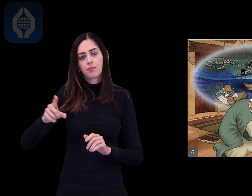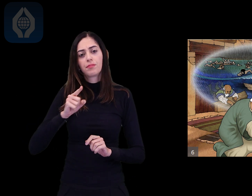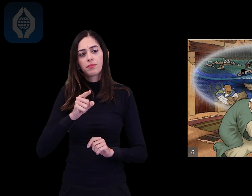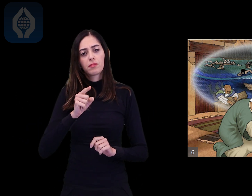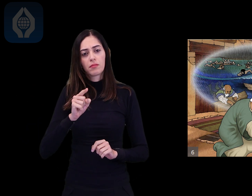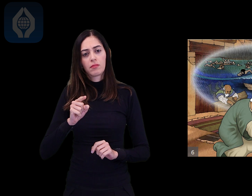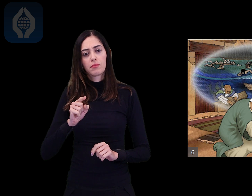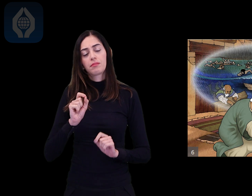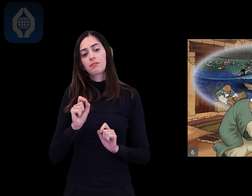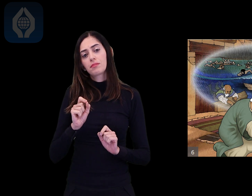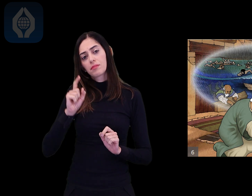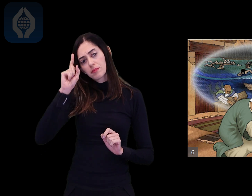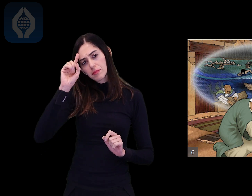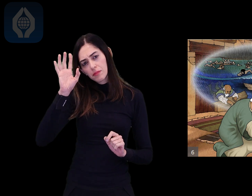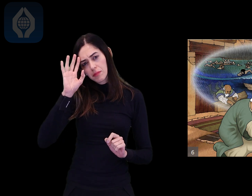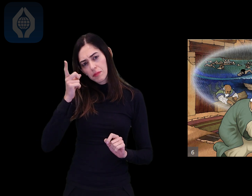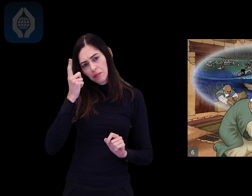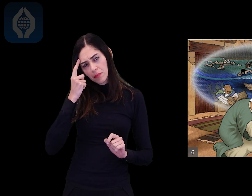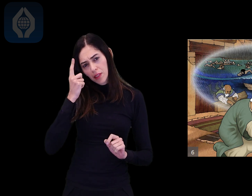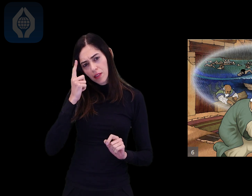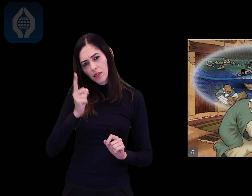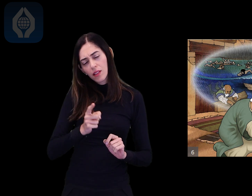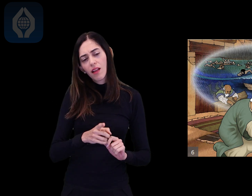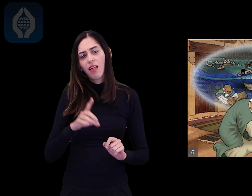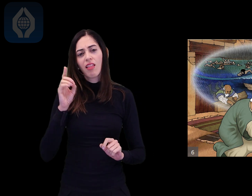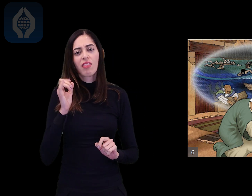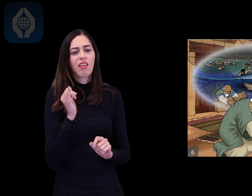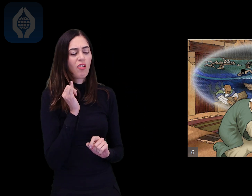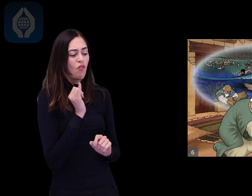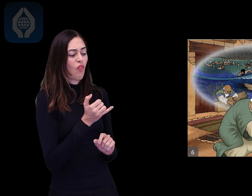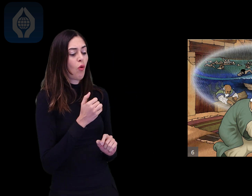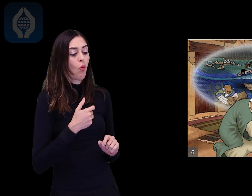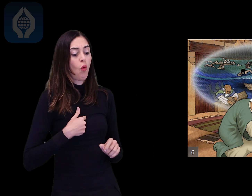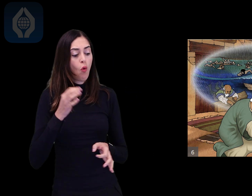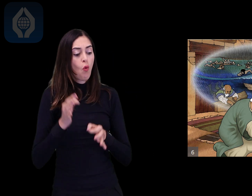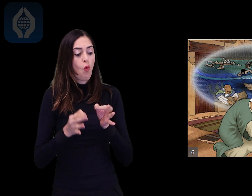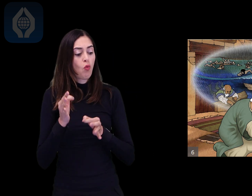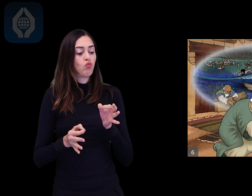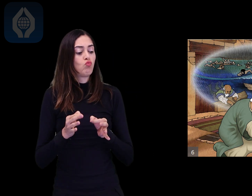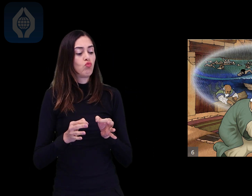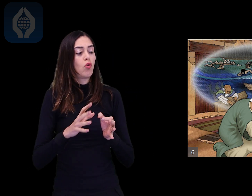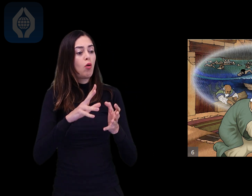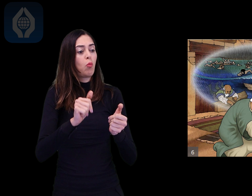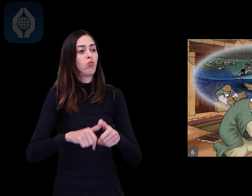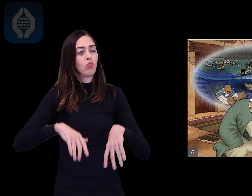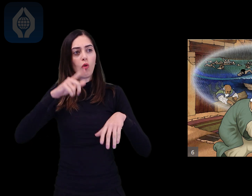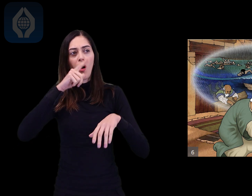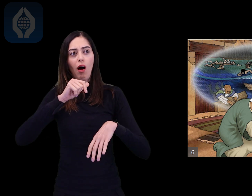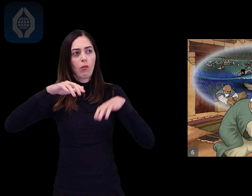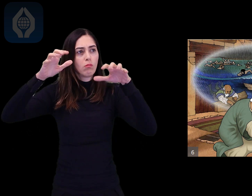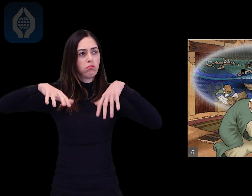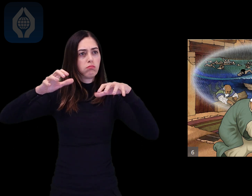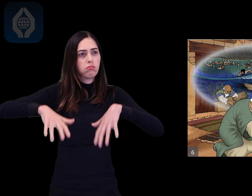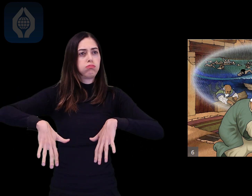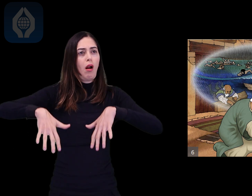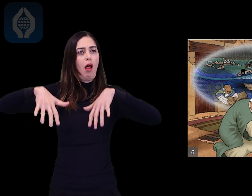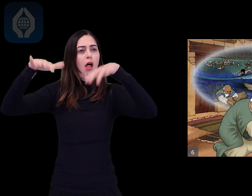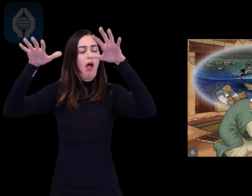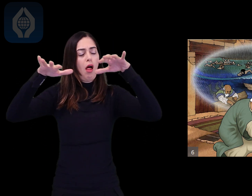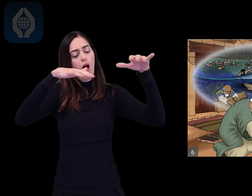Deus não disse simplesmente, Noé, eu vou julgar o mundo mandando um grande dilúvio. É melhor você fazer alguma coisa. Então comece